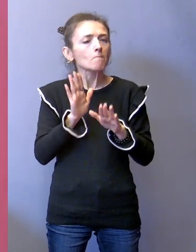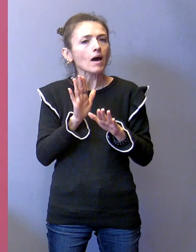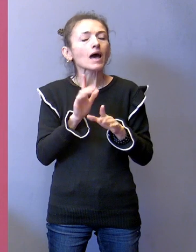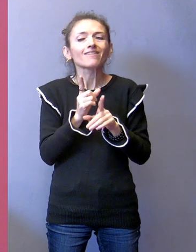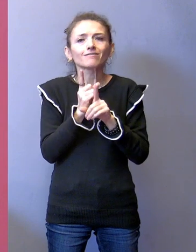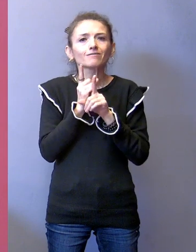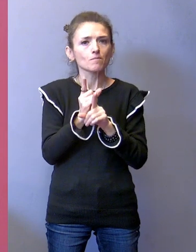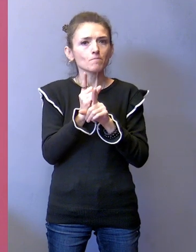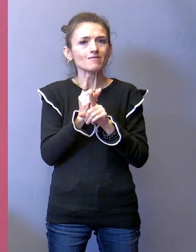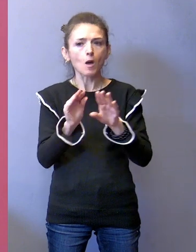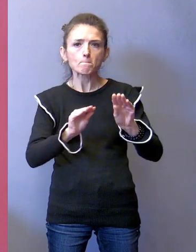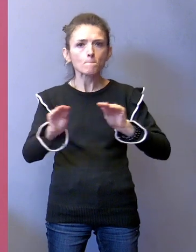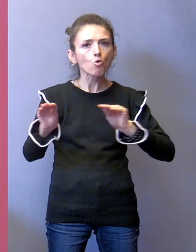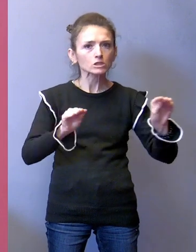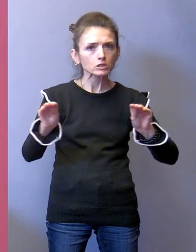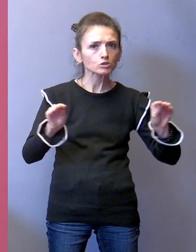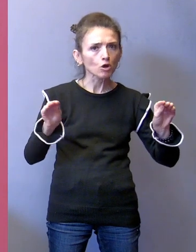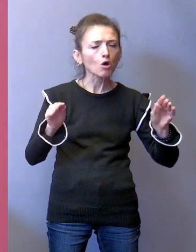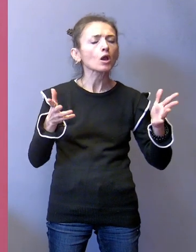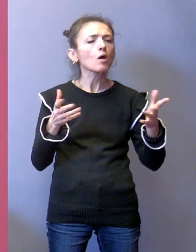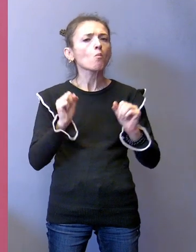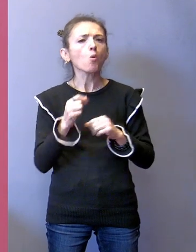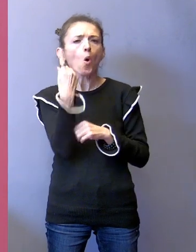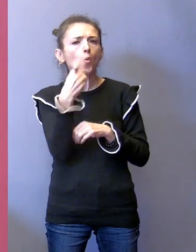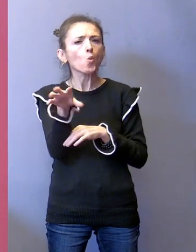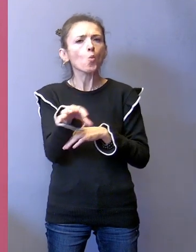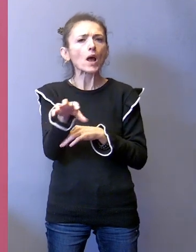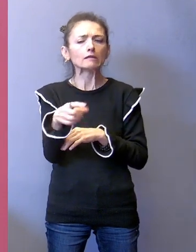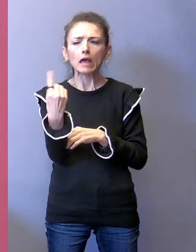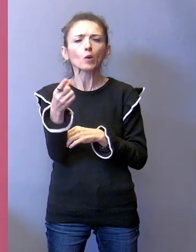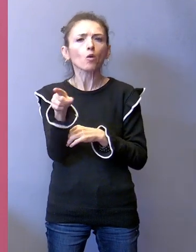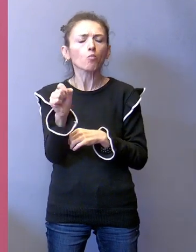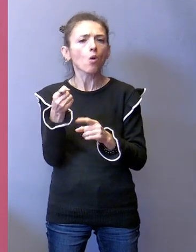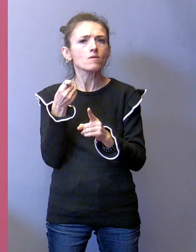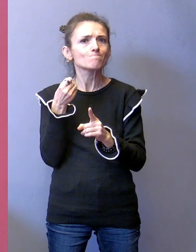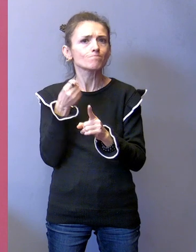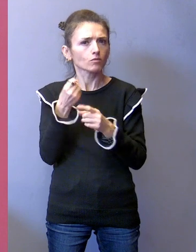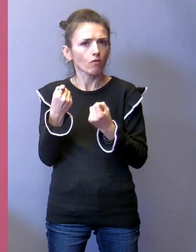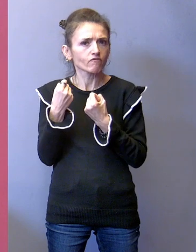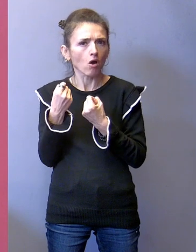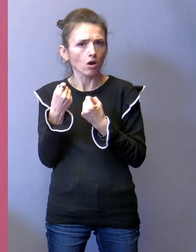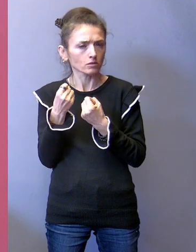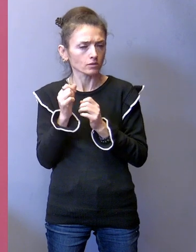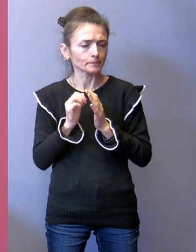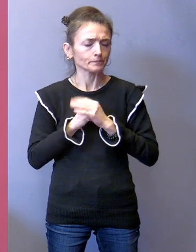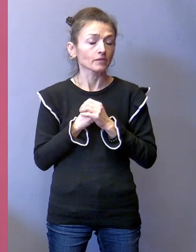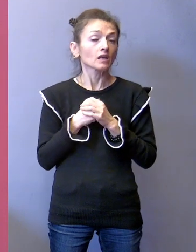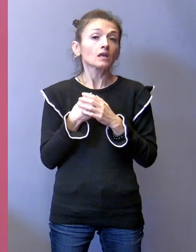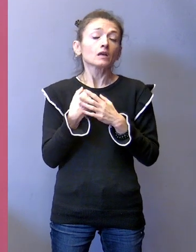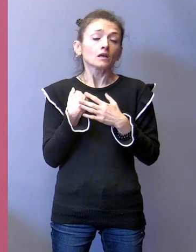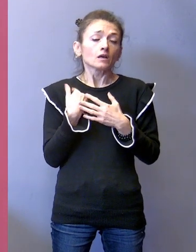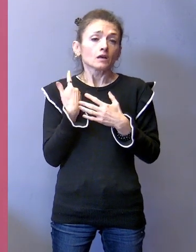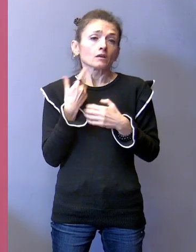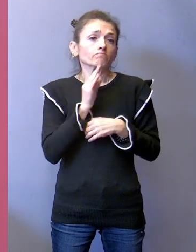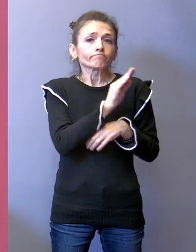degli effetti ambientali negativi su un singolo quartiere La prego di avviarsi conclusione tutti questi motivi chiederei a